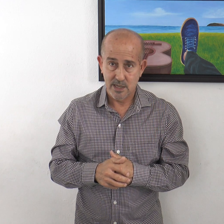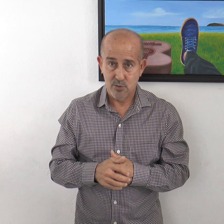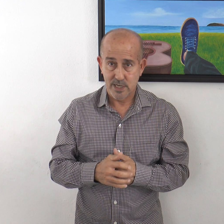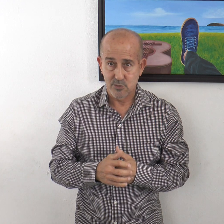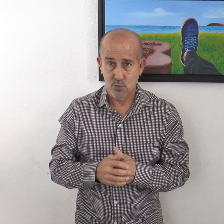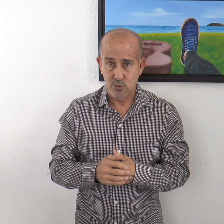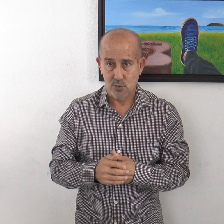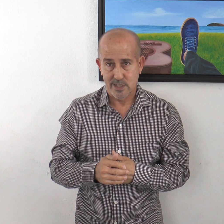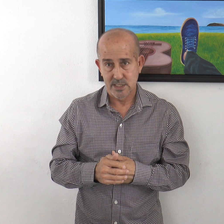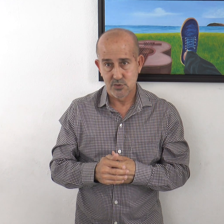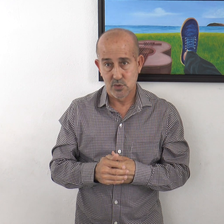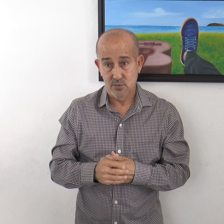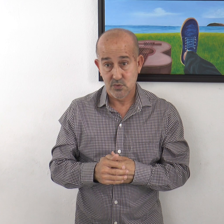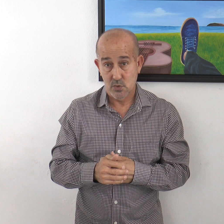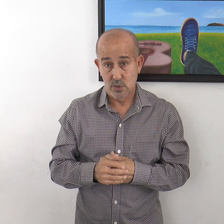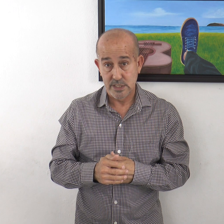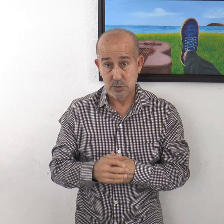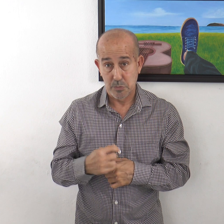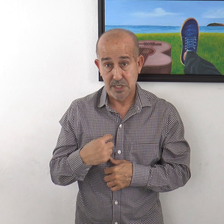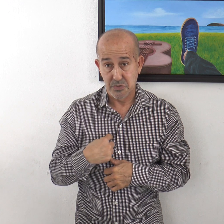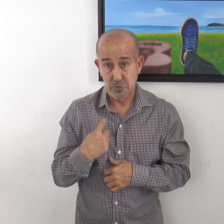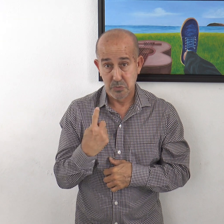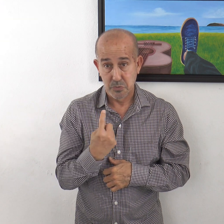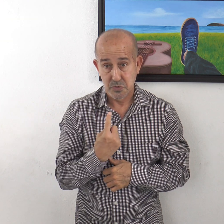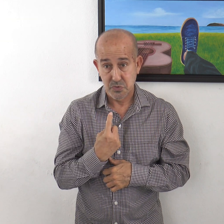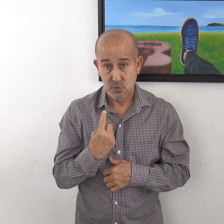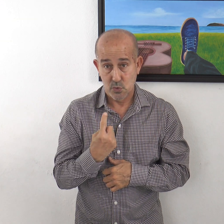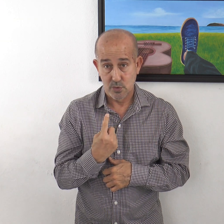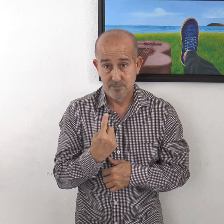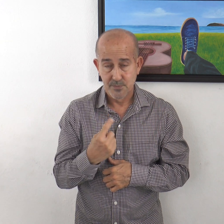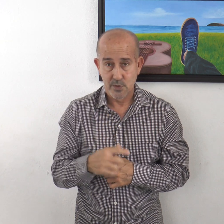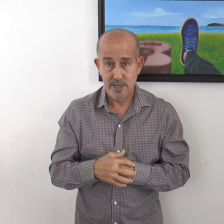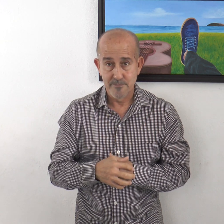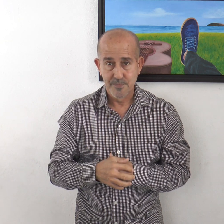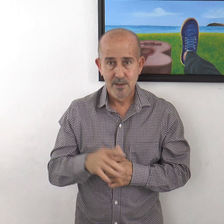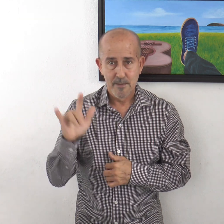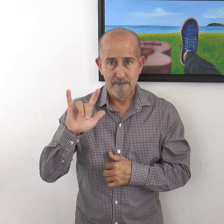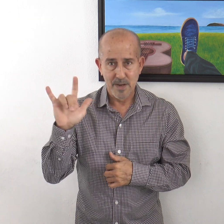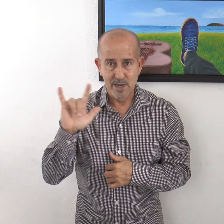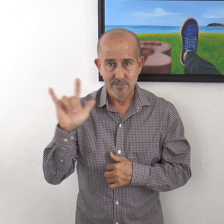ahora todo lo tengo que hacer yo solito, miren, yo solo. ¿Ok? Bye bye.